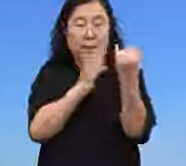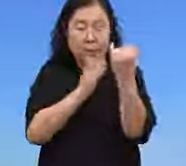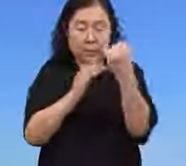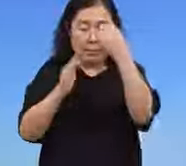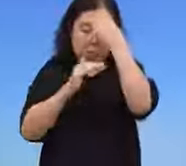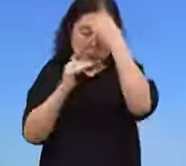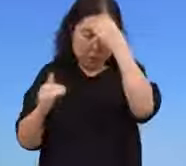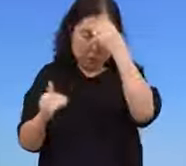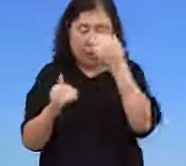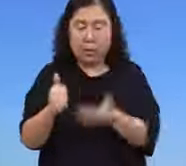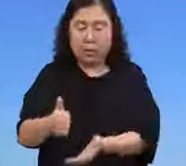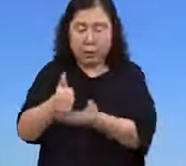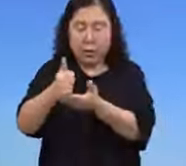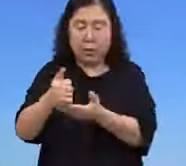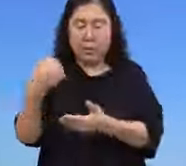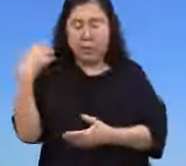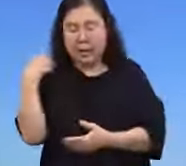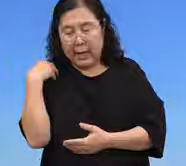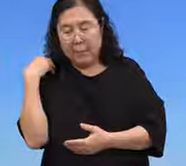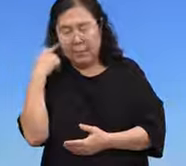있습니다.